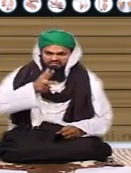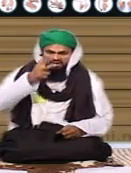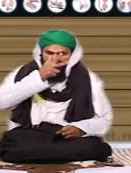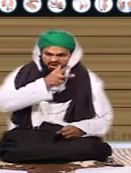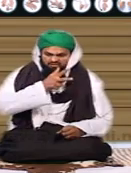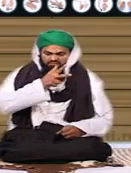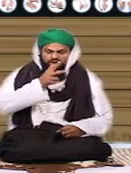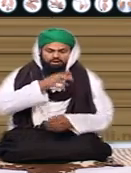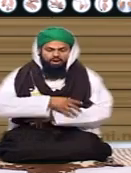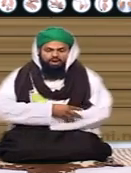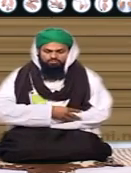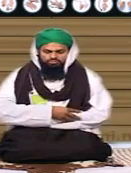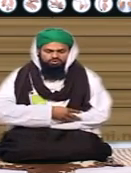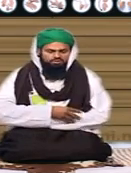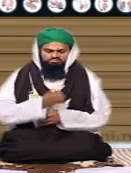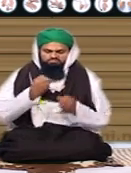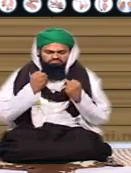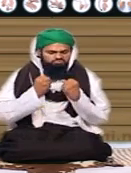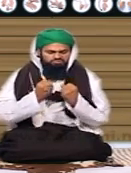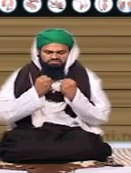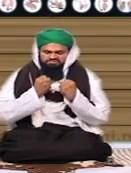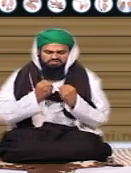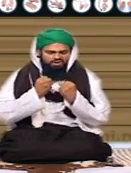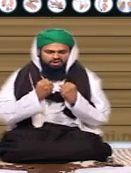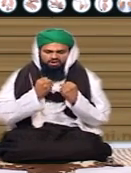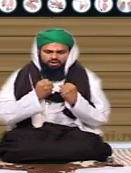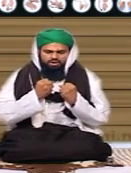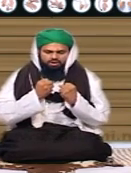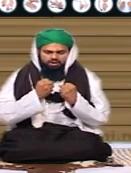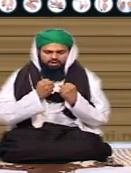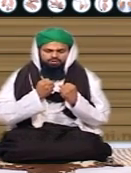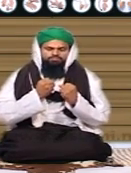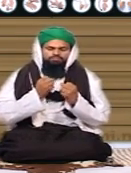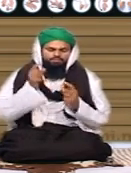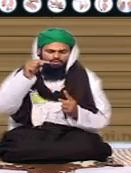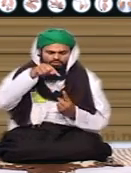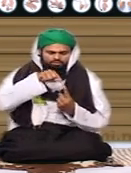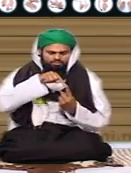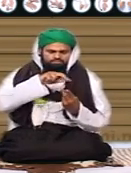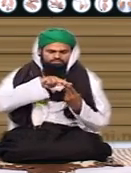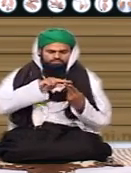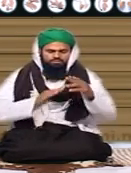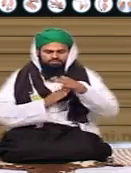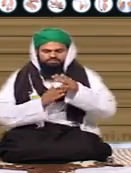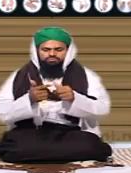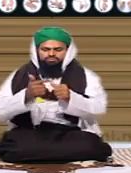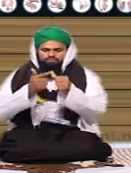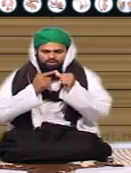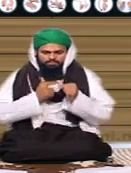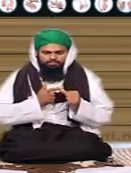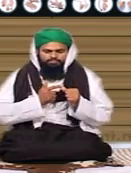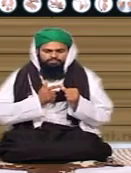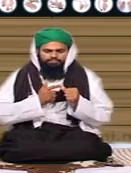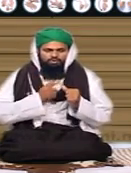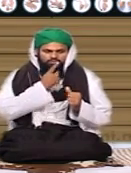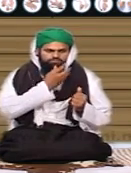بار قل اللہ، یہ تو ممکن ہی نہیں میرے لیے۔ تو پھر ابن حامد رحمۃ اللہ نے فرمایا کہ اچھا پھر جنتی بننا چاہتے تو یوں